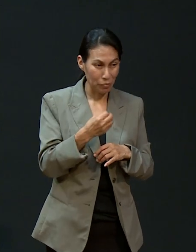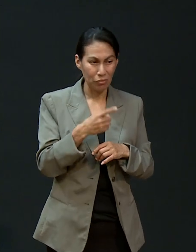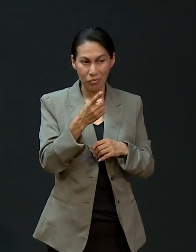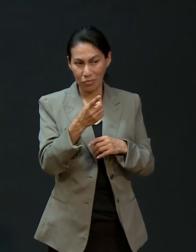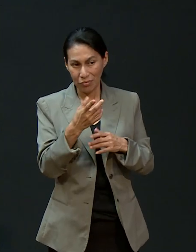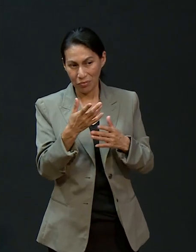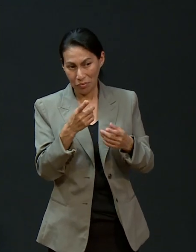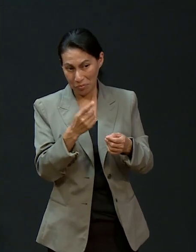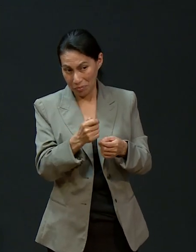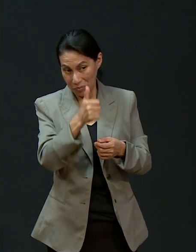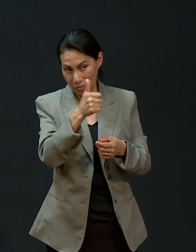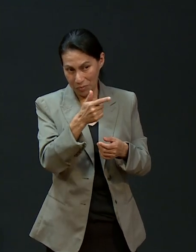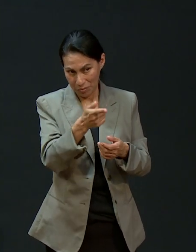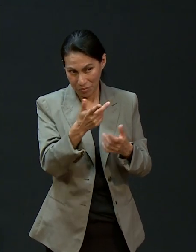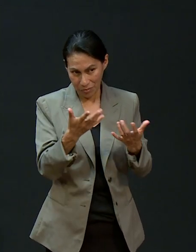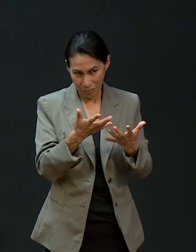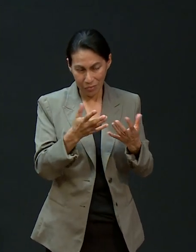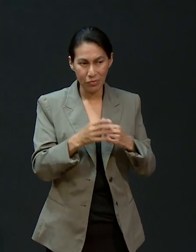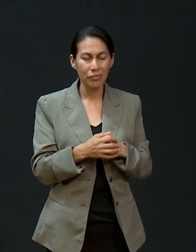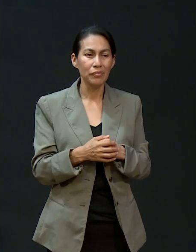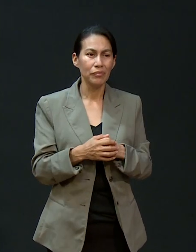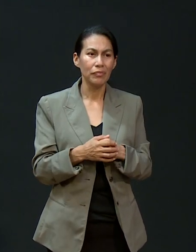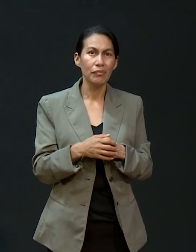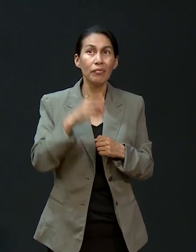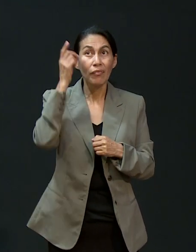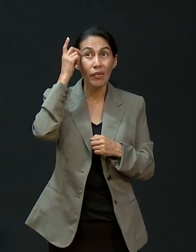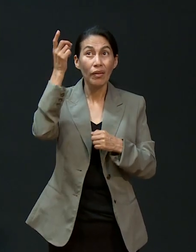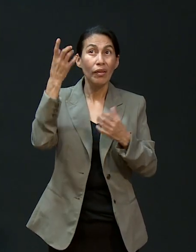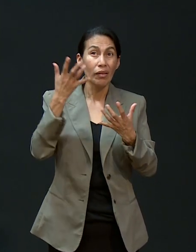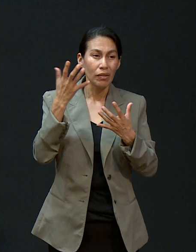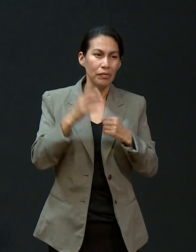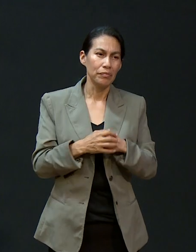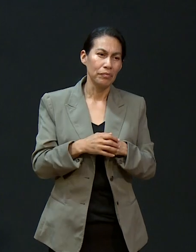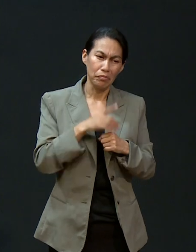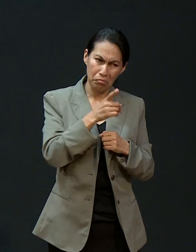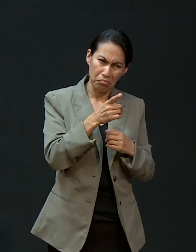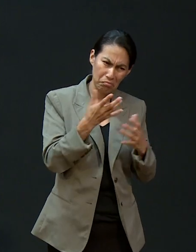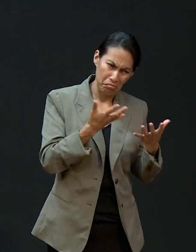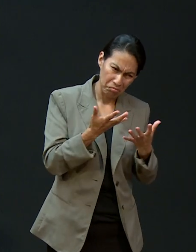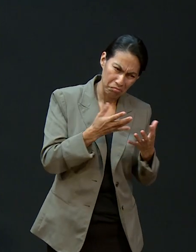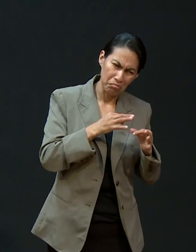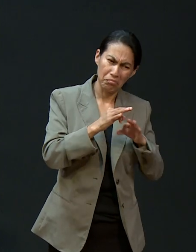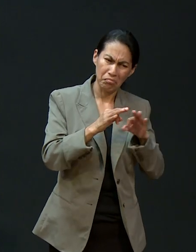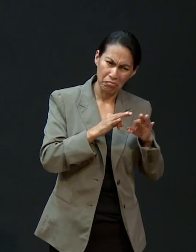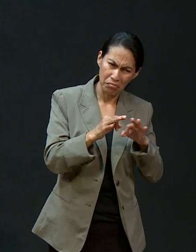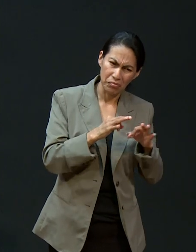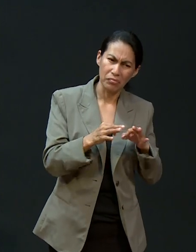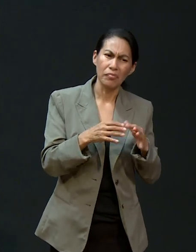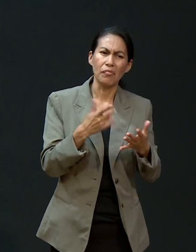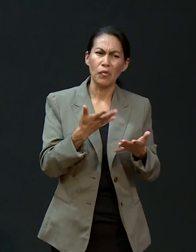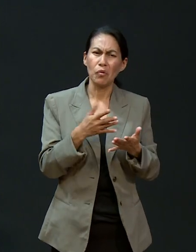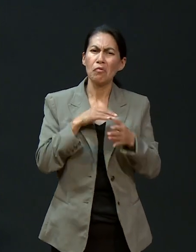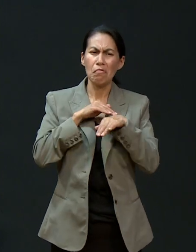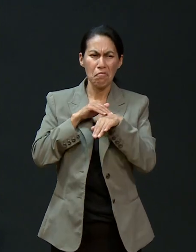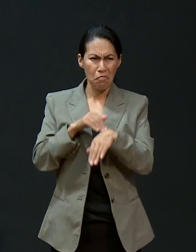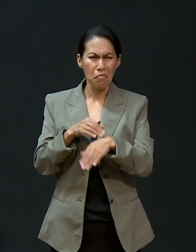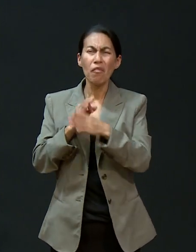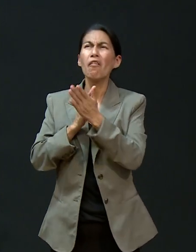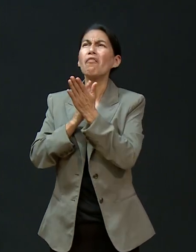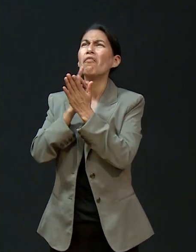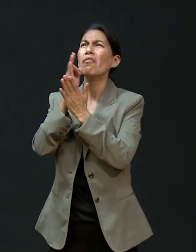Maravilloso, maravilloso. Y claro, tú pusiste, como dices, tu parte. Exacto. Entonces, cuando tú pones tu parte